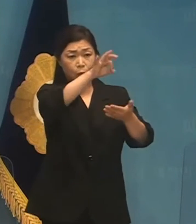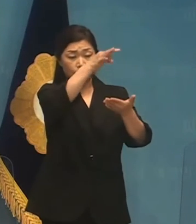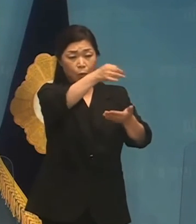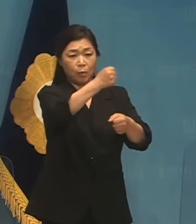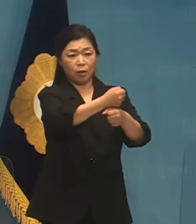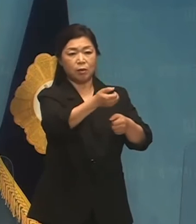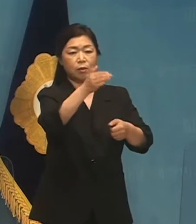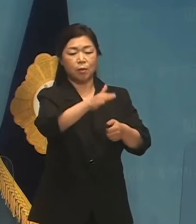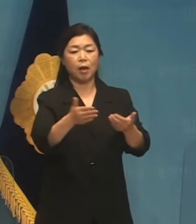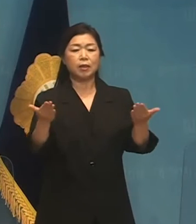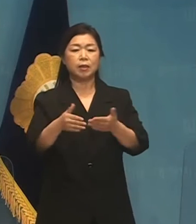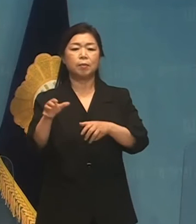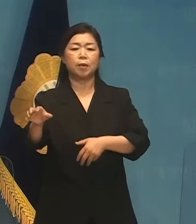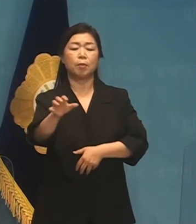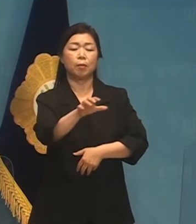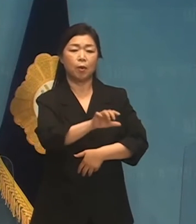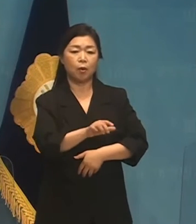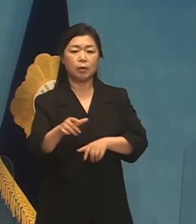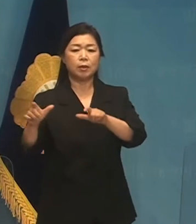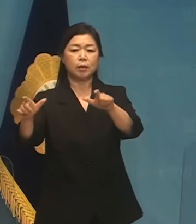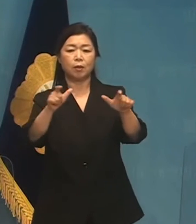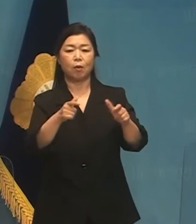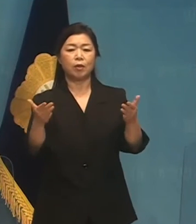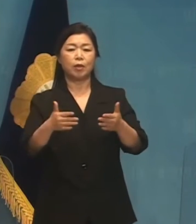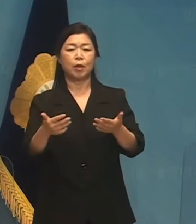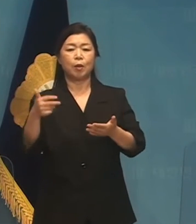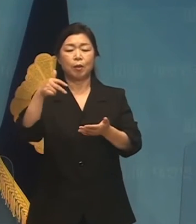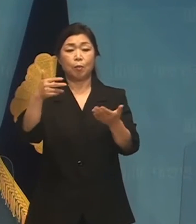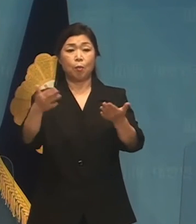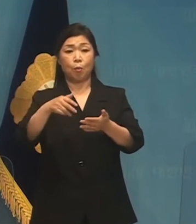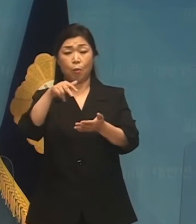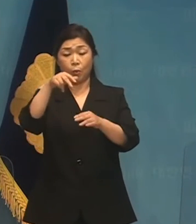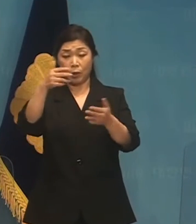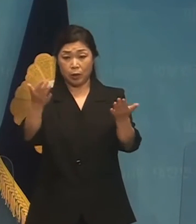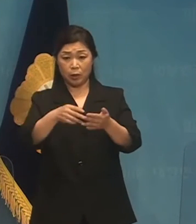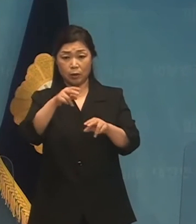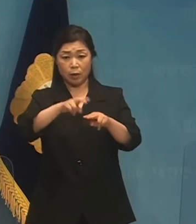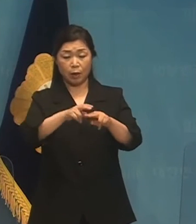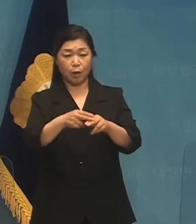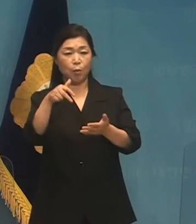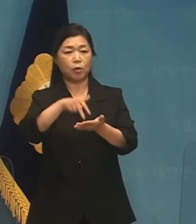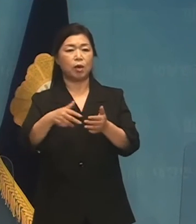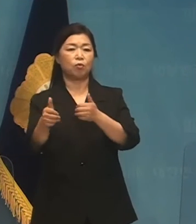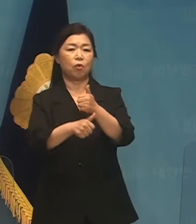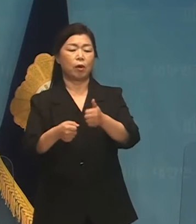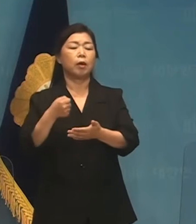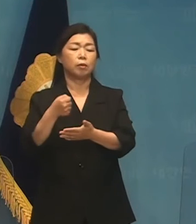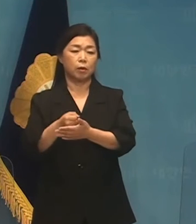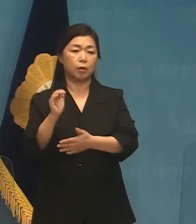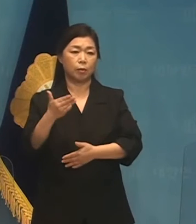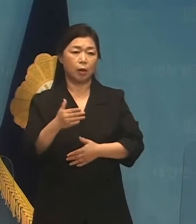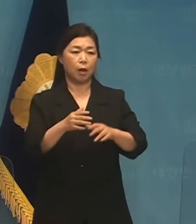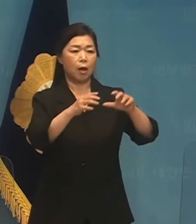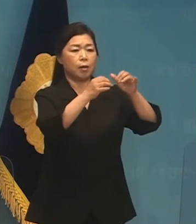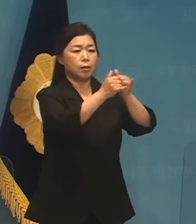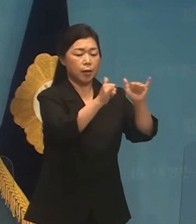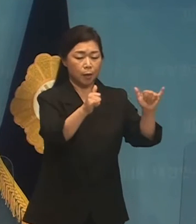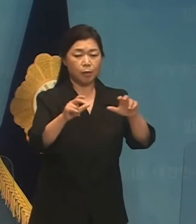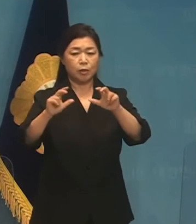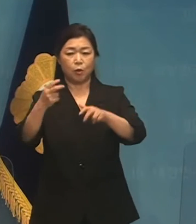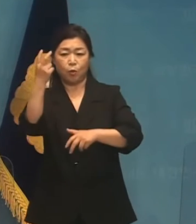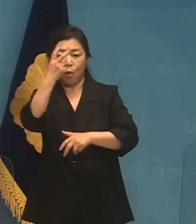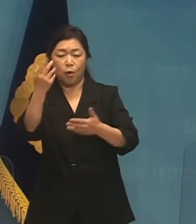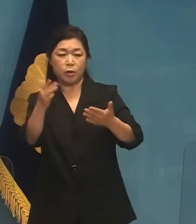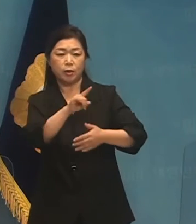이의 내용은 지역별 일자리 보장위원회가 결정합니다. 사람과 지구를 돌보는 일이